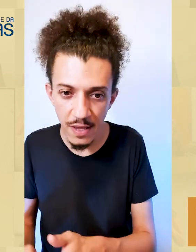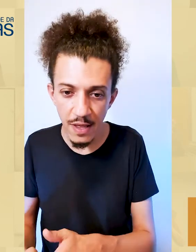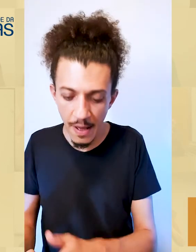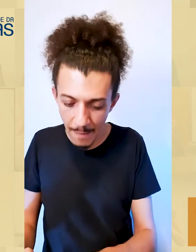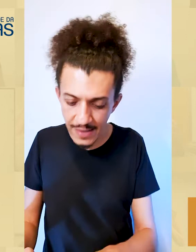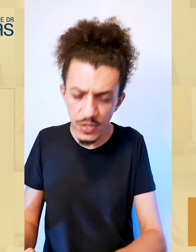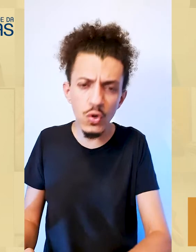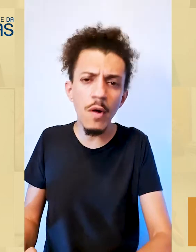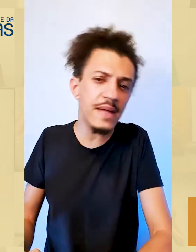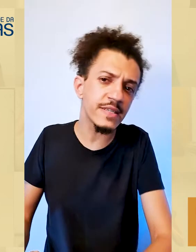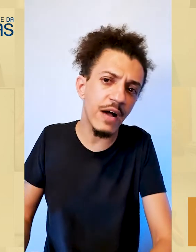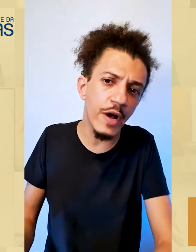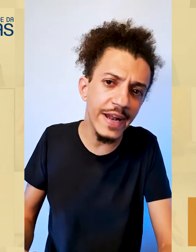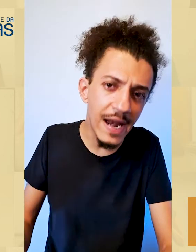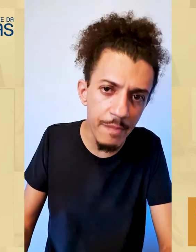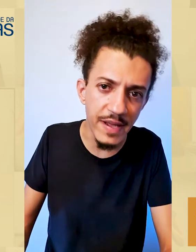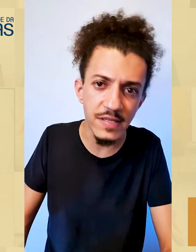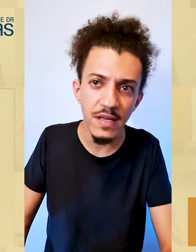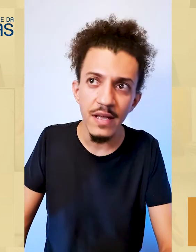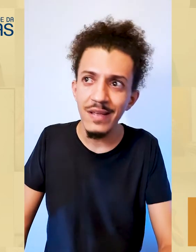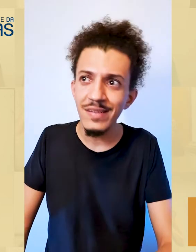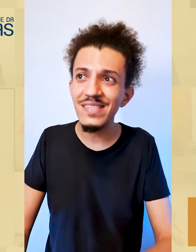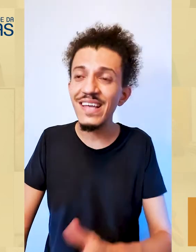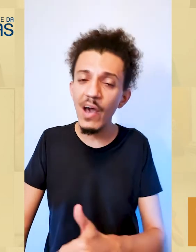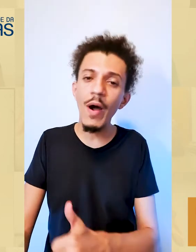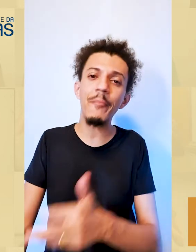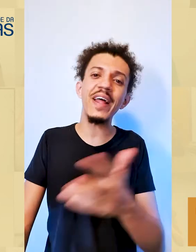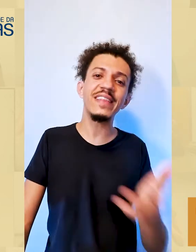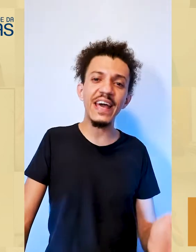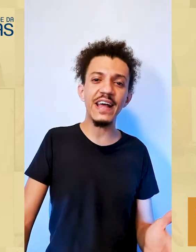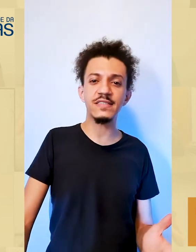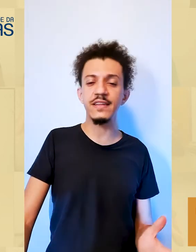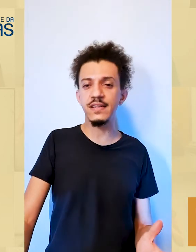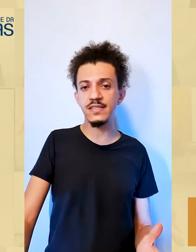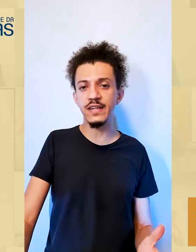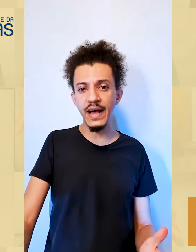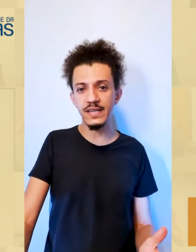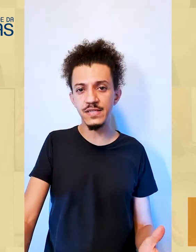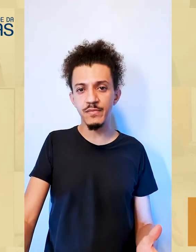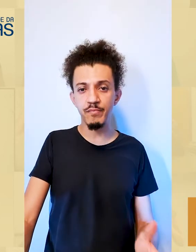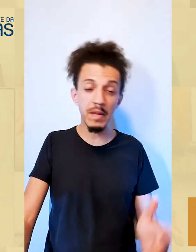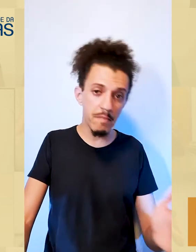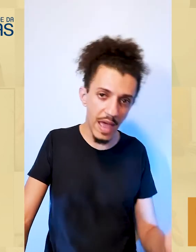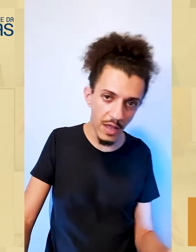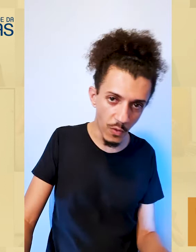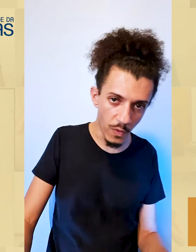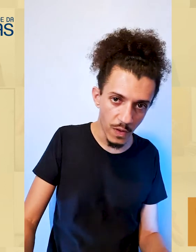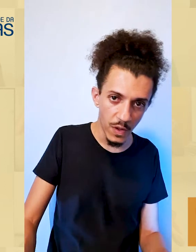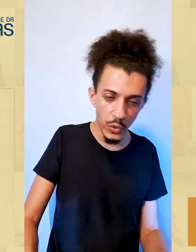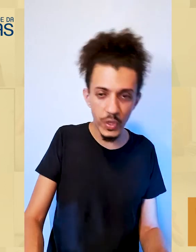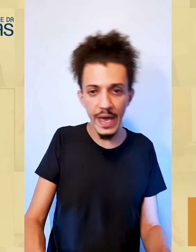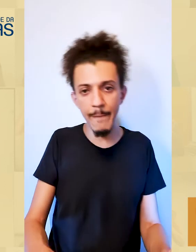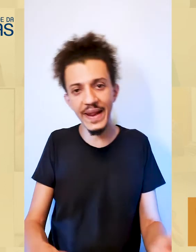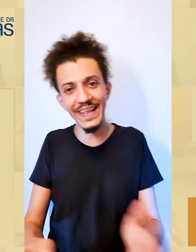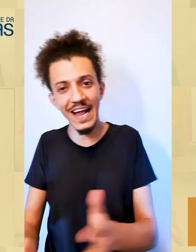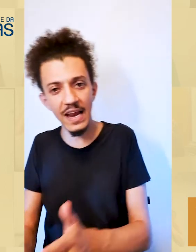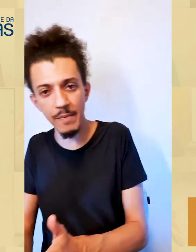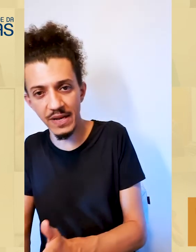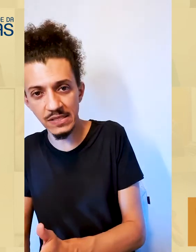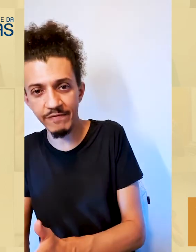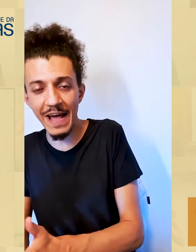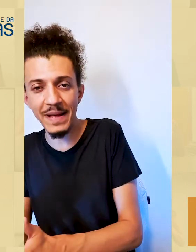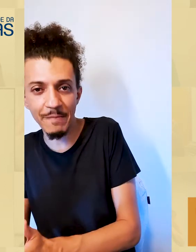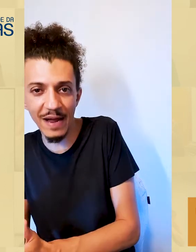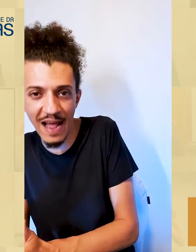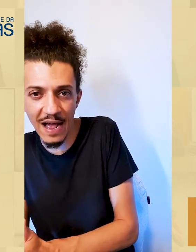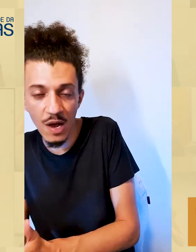português. Mas se eu estou começando agora na Libras, se eu aprender a escrita de sinais primeiro do que aprender a